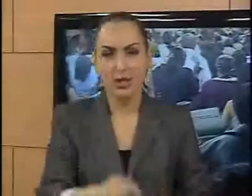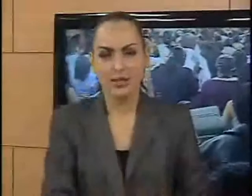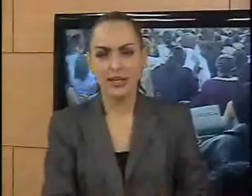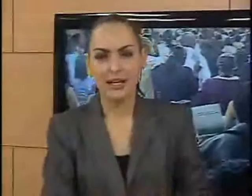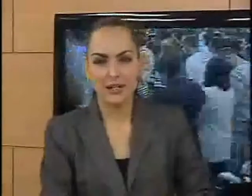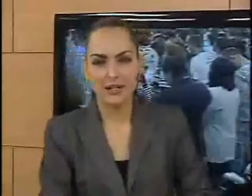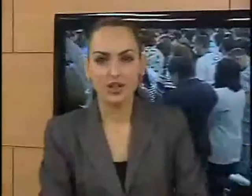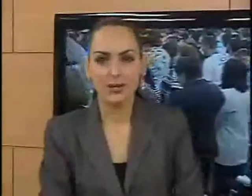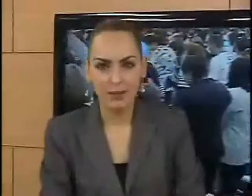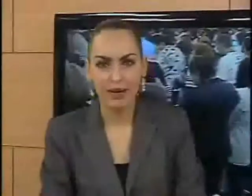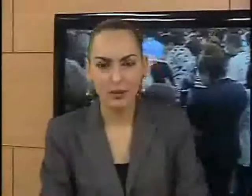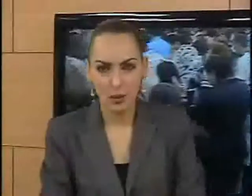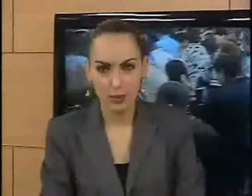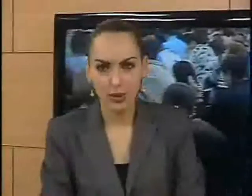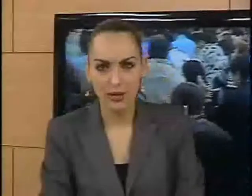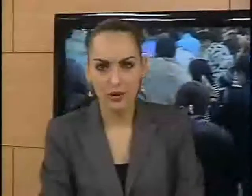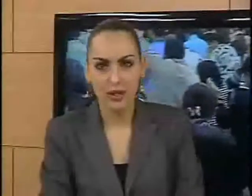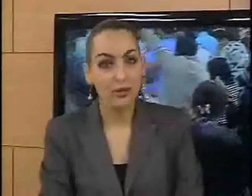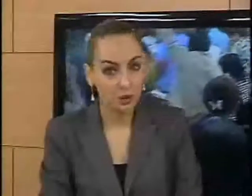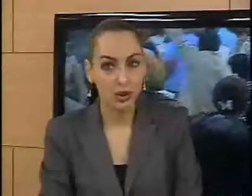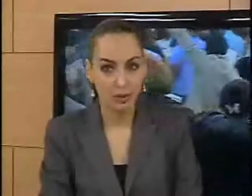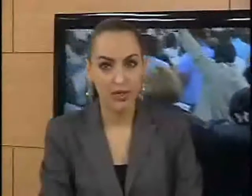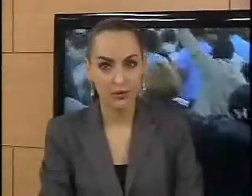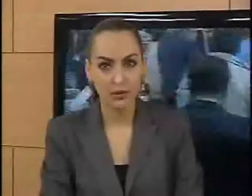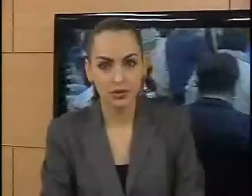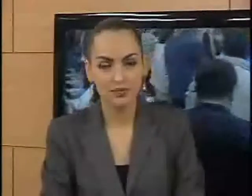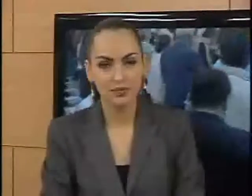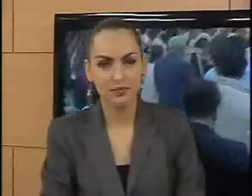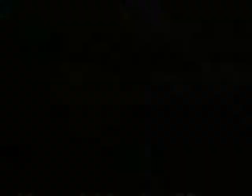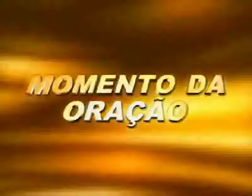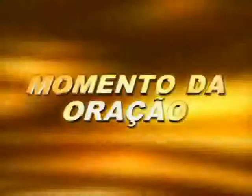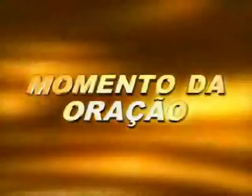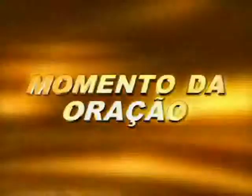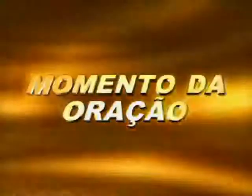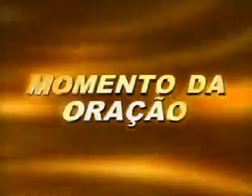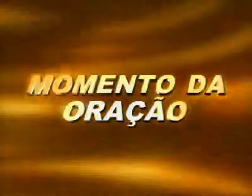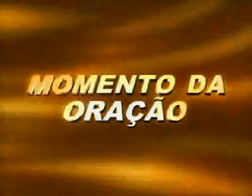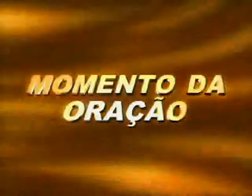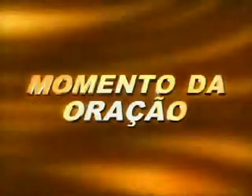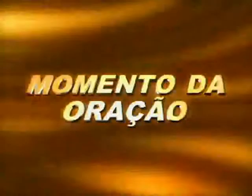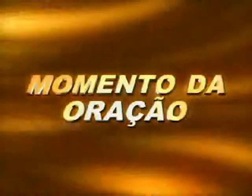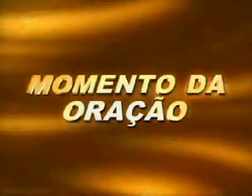Se crer e desejar, prepare um copo com água. Eu volto já para orarmos. Momento da oração.